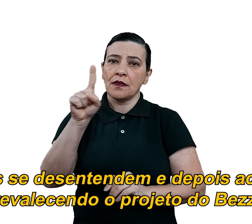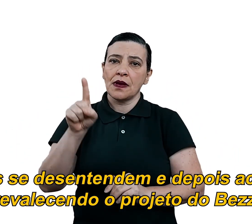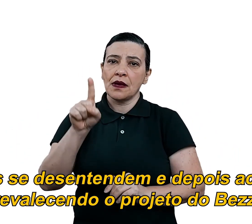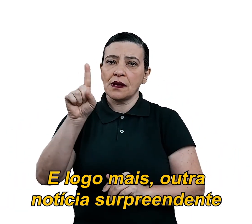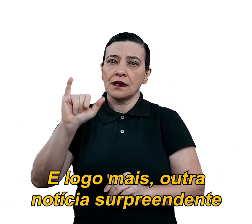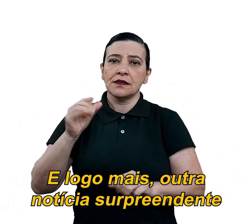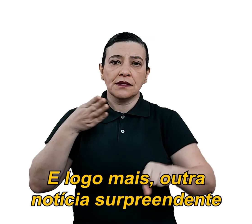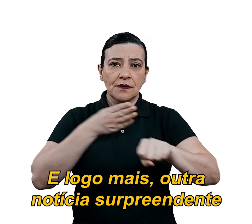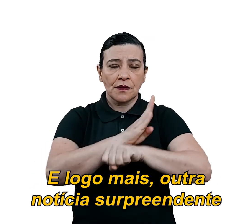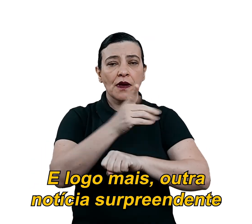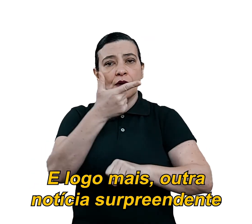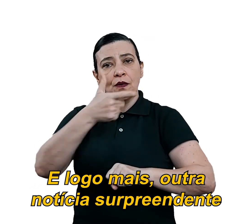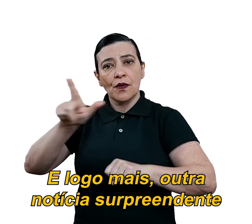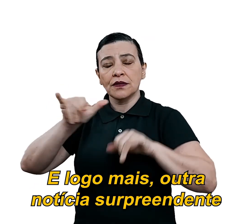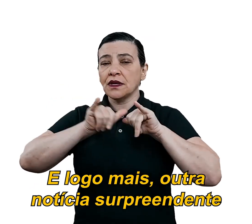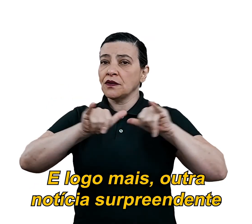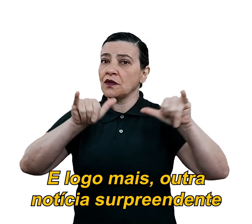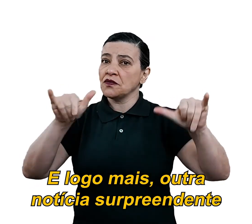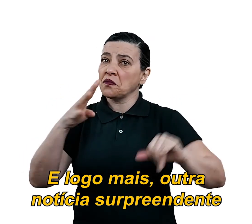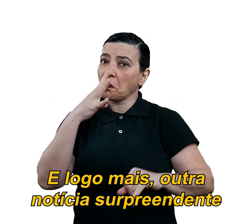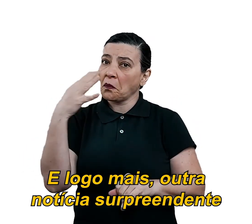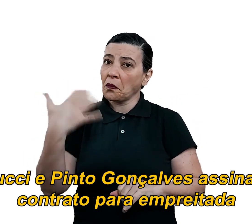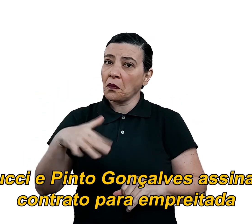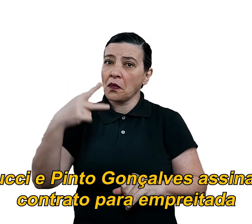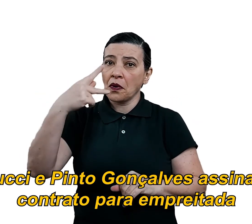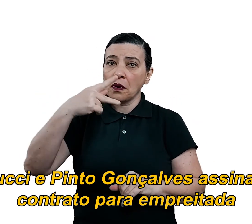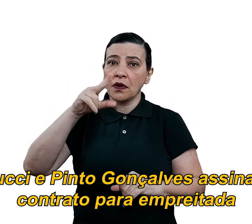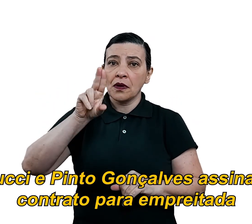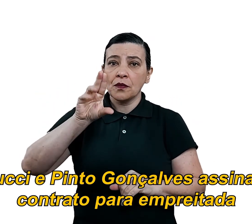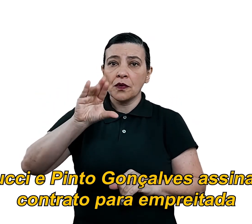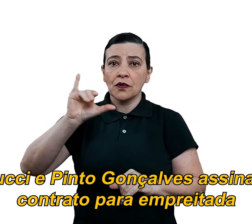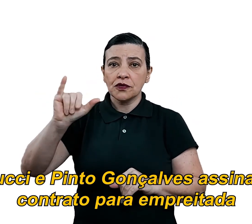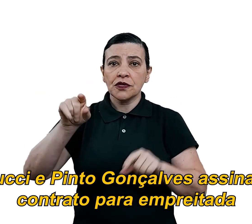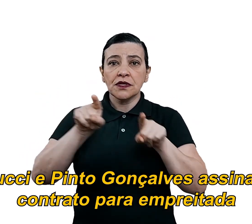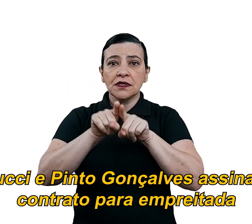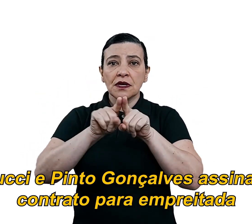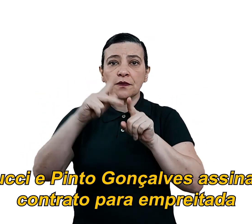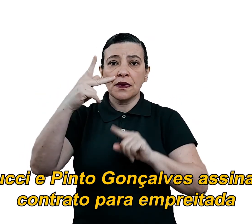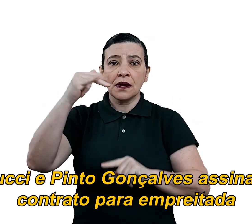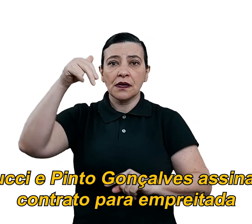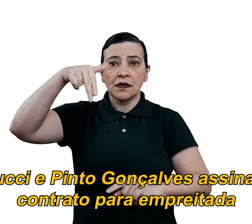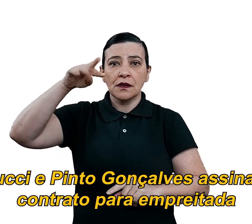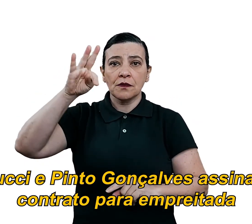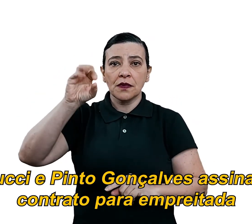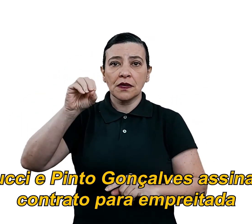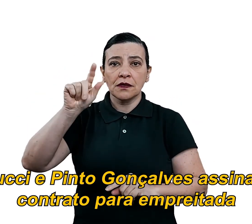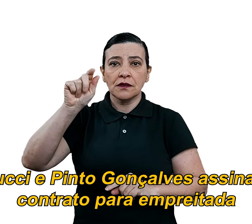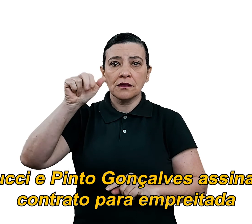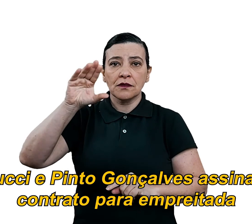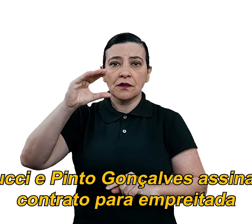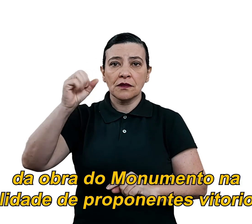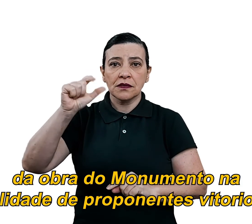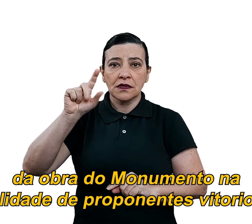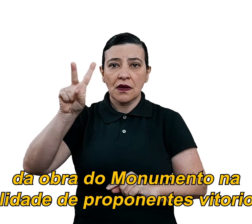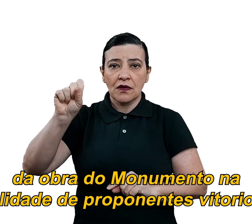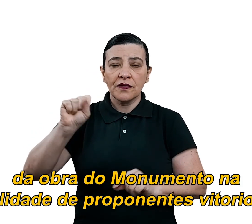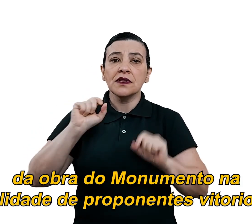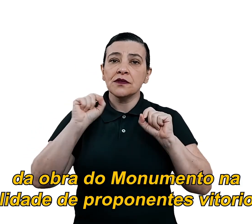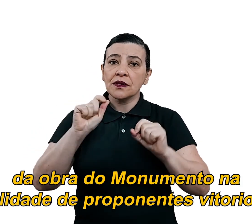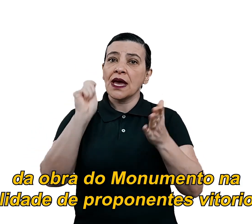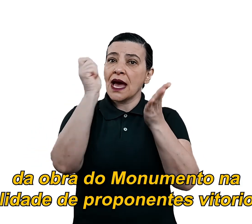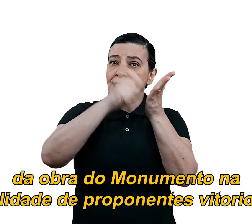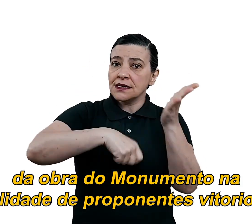do BESE. E logo mais outra notícia surpreendente. Pucci e Pinto Gonçalves assinam um contrato para a empreitada da obra